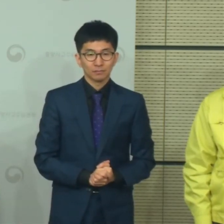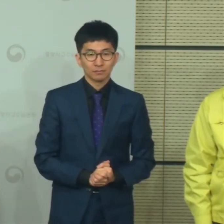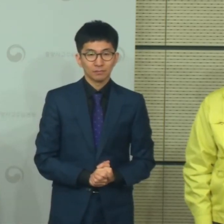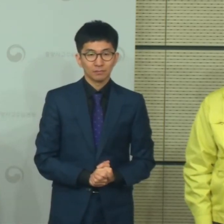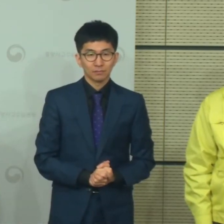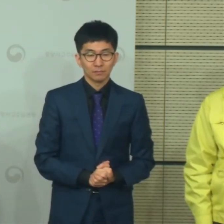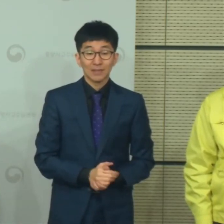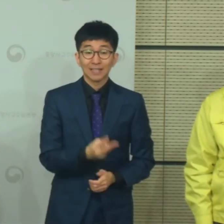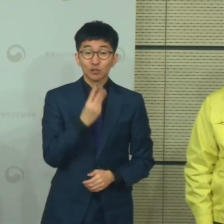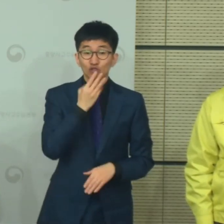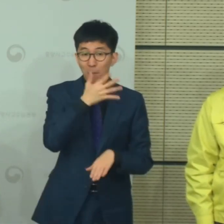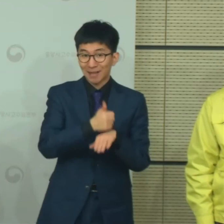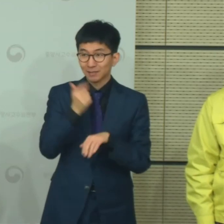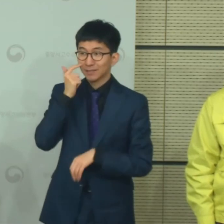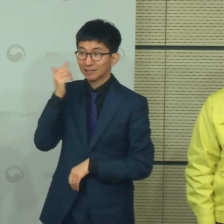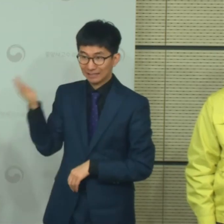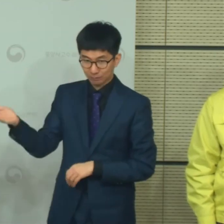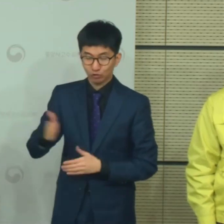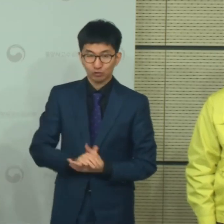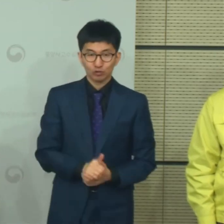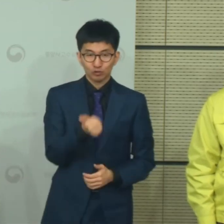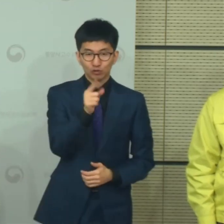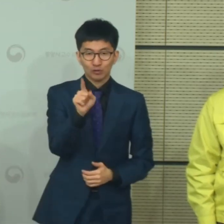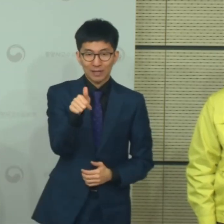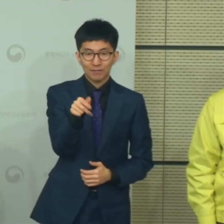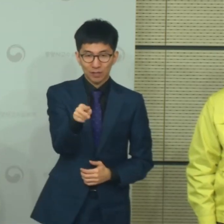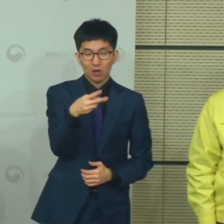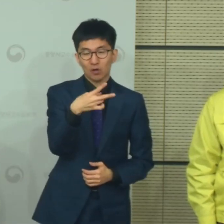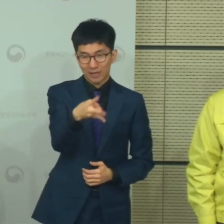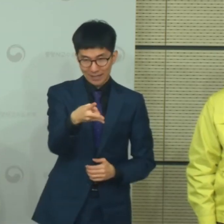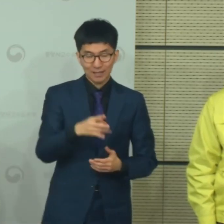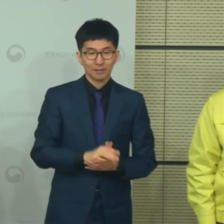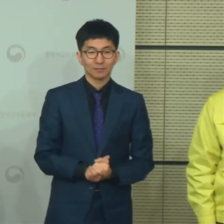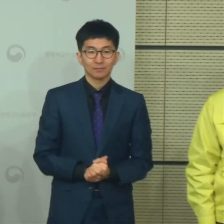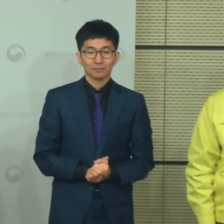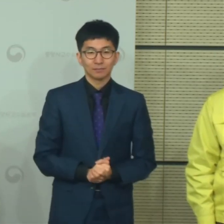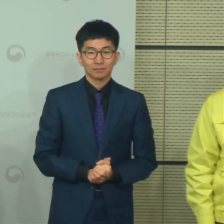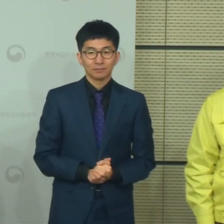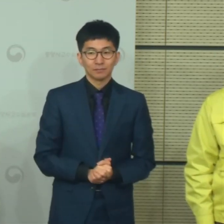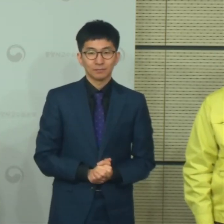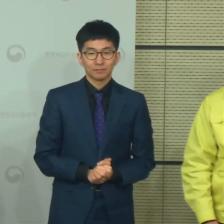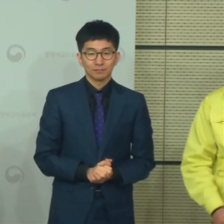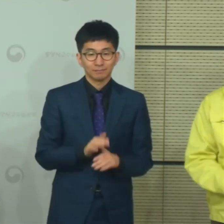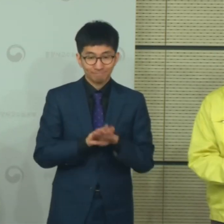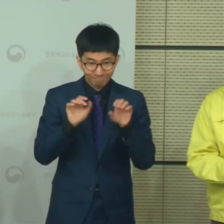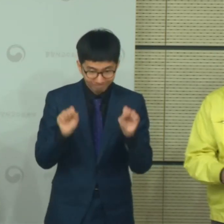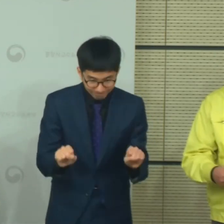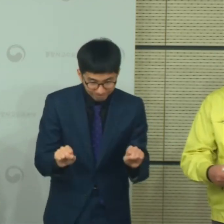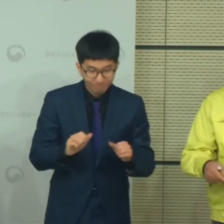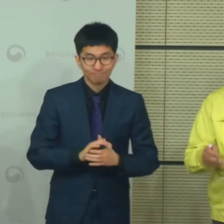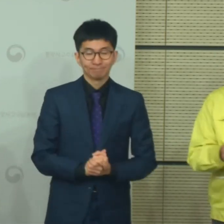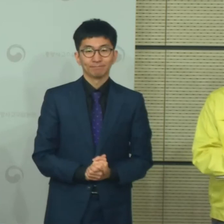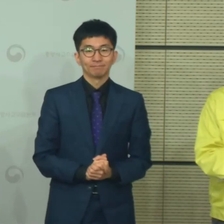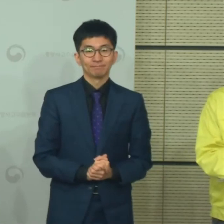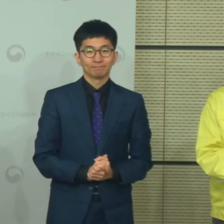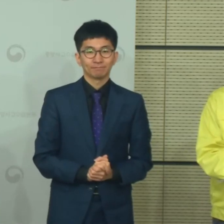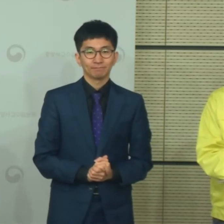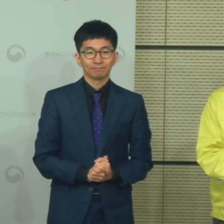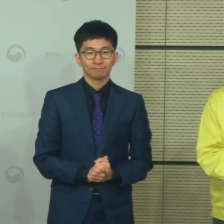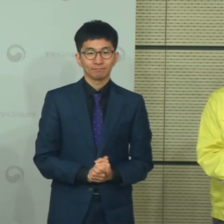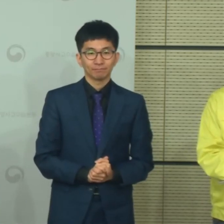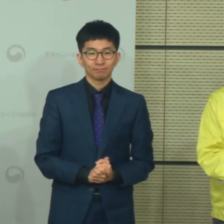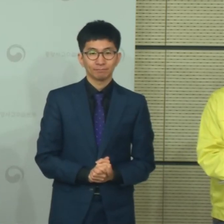네, 서울에서 마지막 질문 받겠습니다. 한겨레 기자님. 예, 안녕하세요. 한겨레 신문 박다혜 기자입니다.